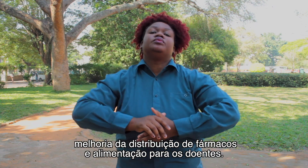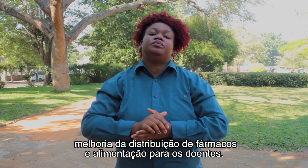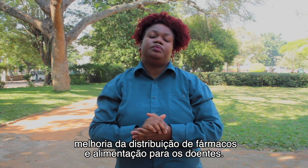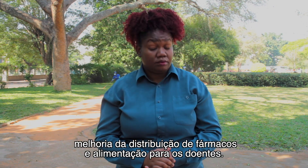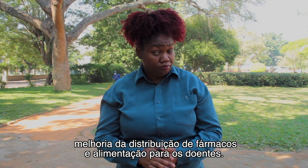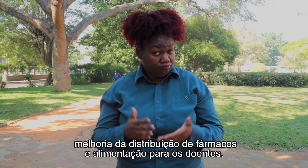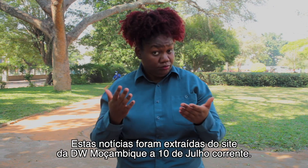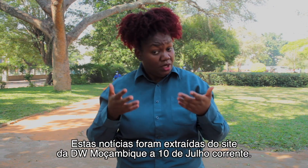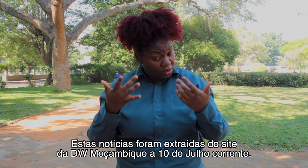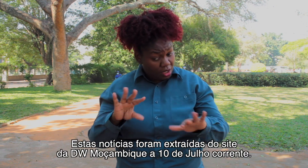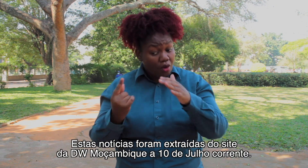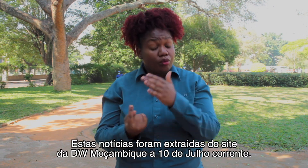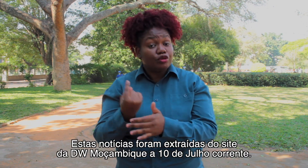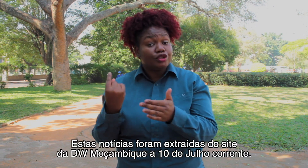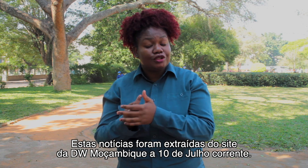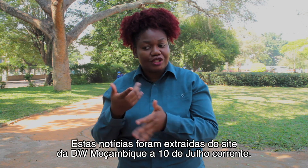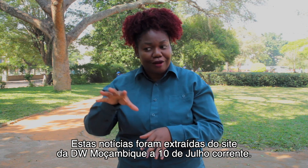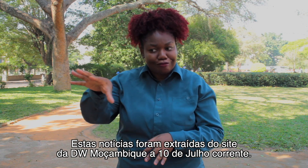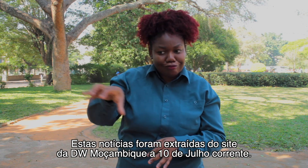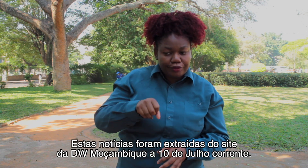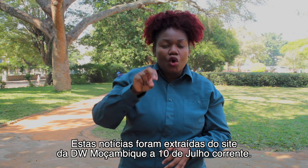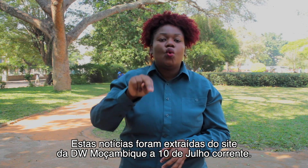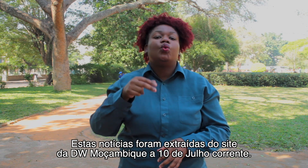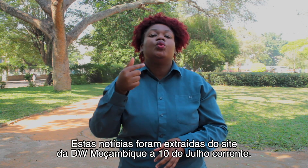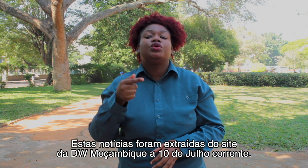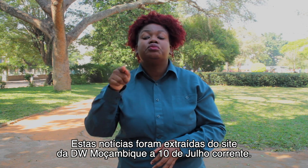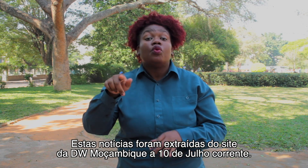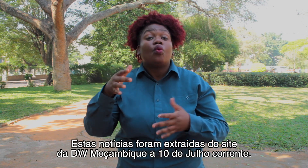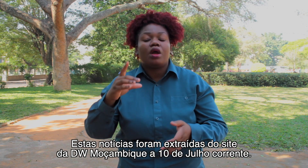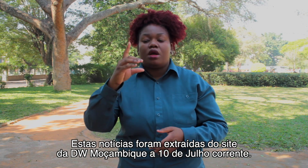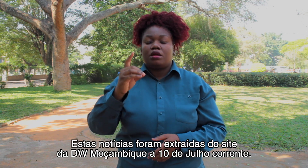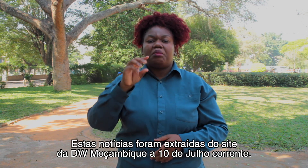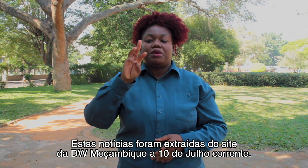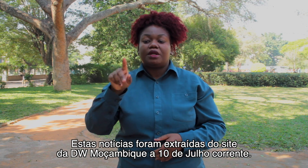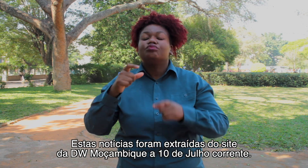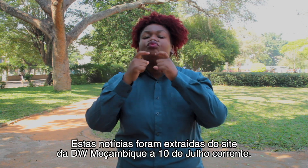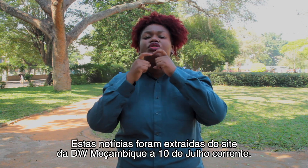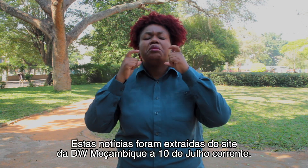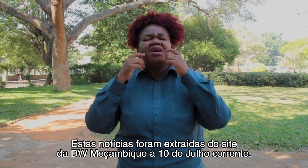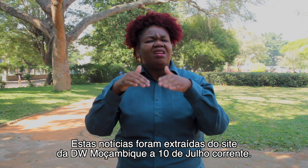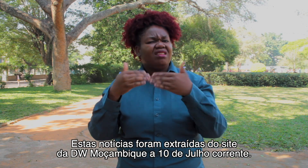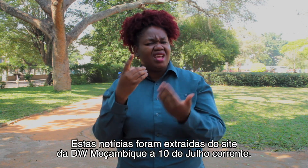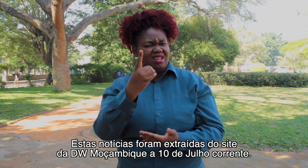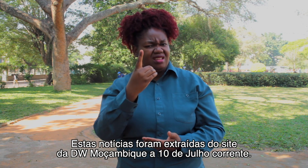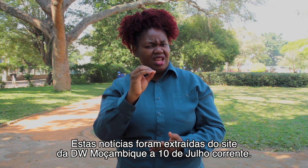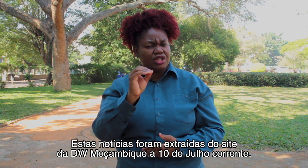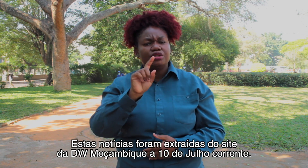os doentes. Estas notícias foram extraídas do site da DW Moçambique a 10 de julho corrente.